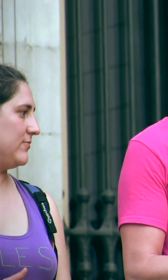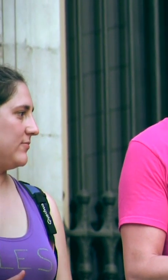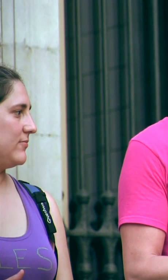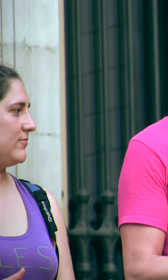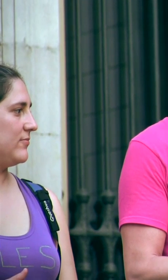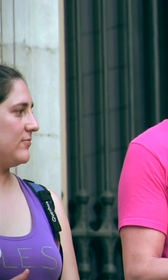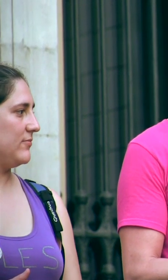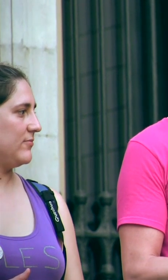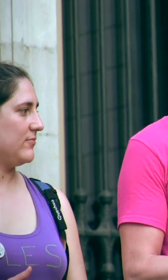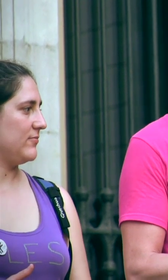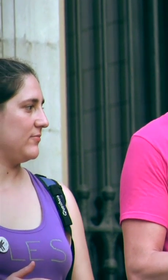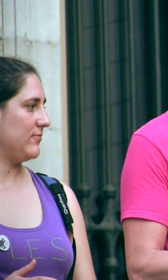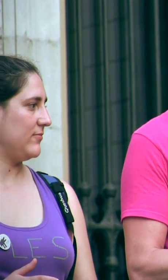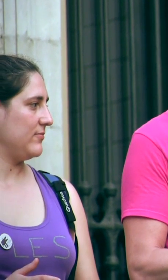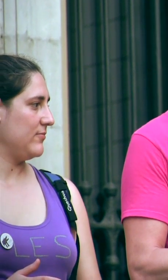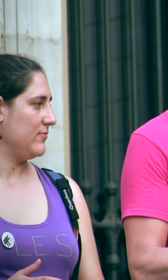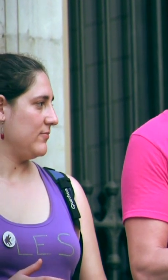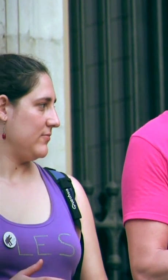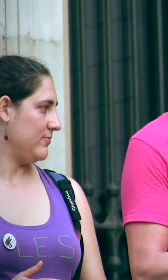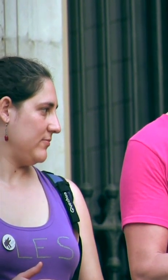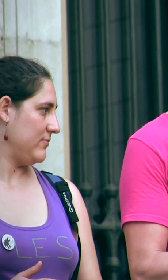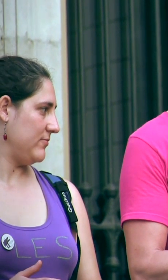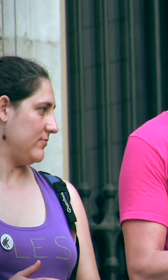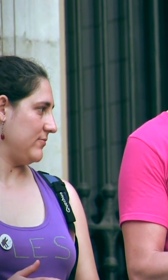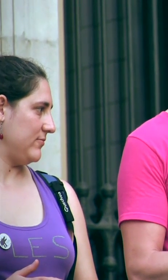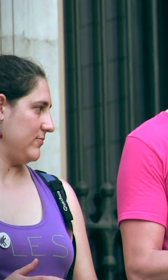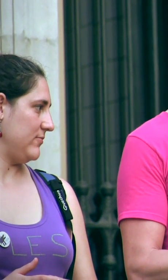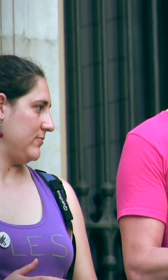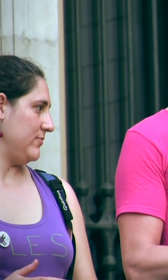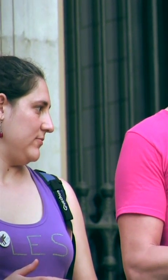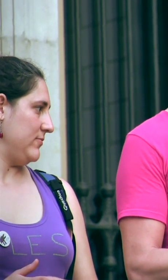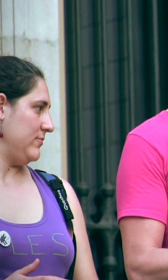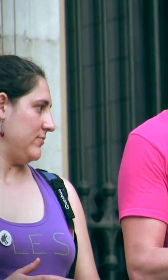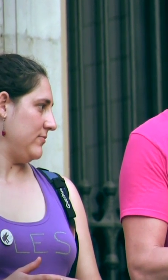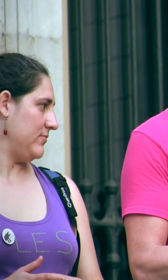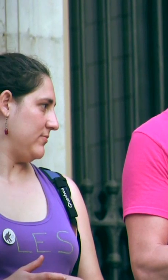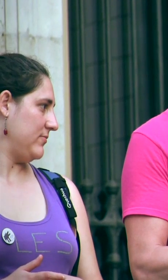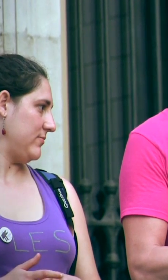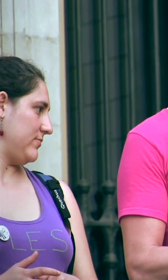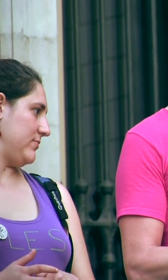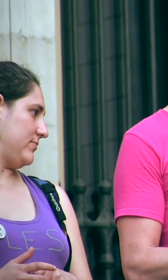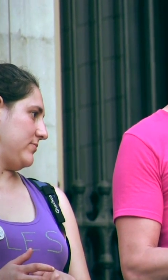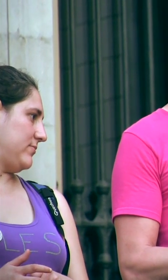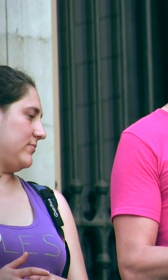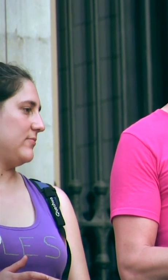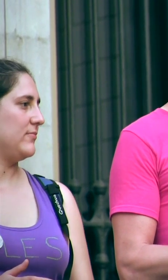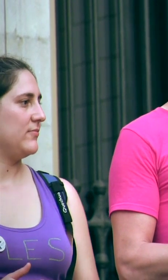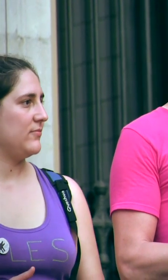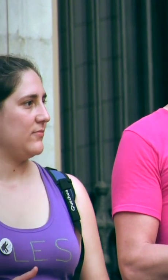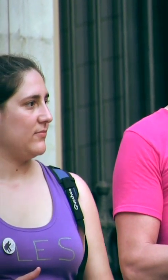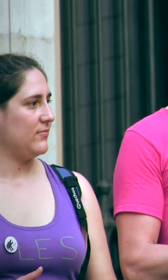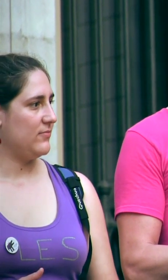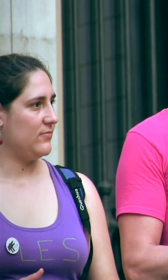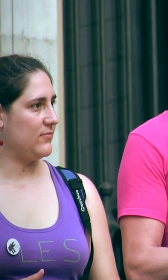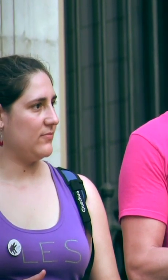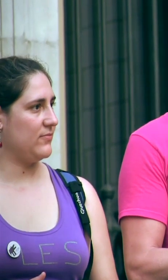bisexuals, persones trans i intersex, en defensa d'una salut, d'una sanitat sense discriminacions,